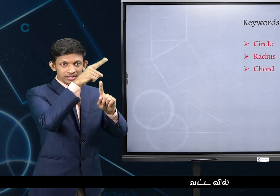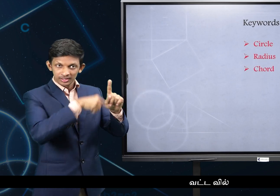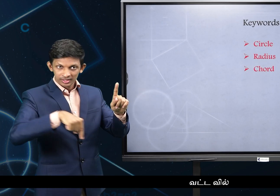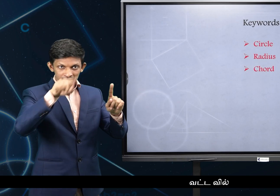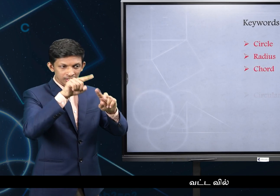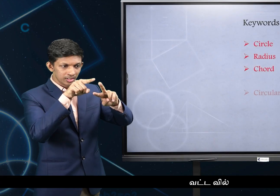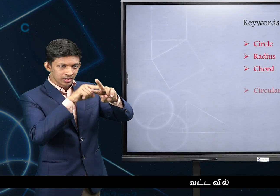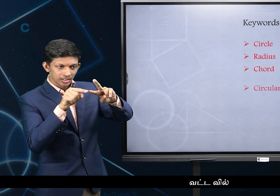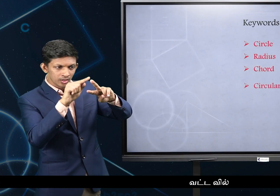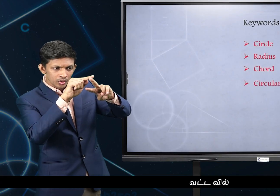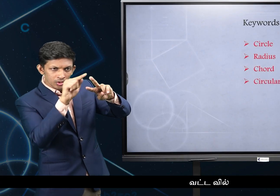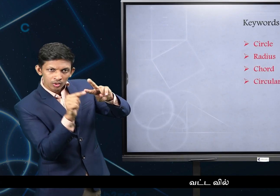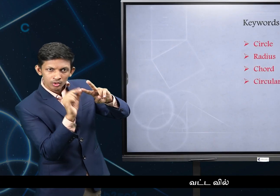வட்ட வில்,